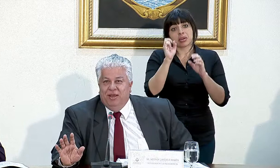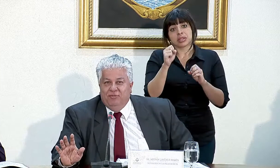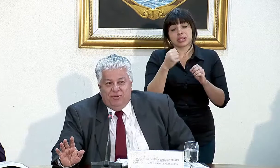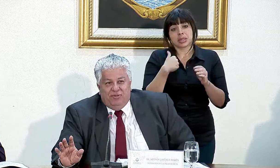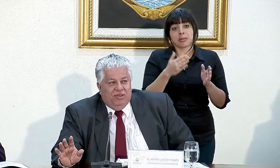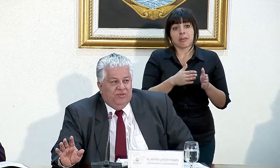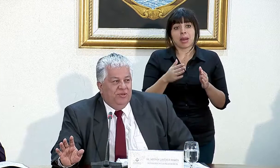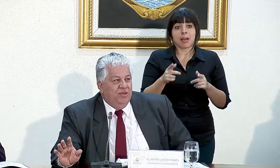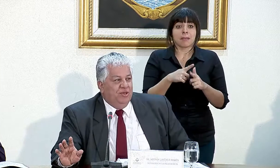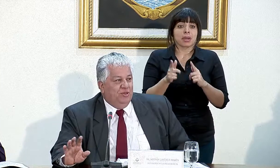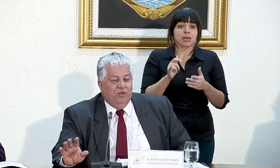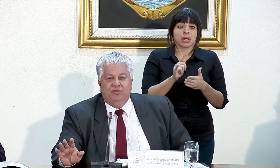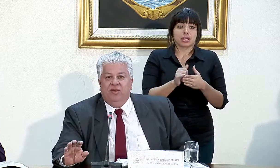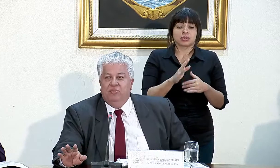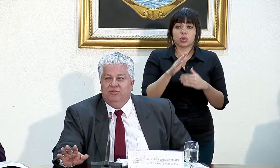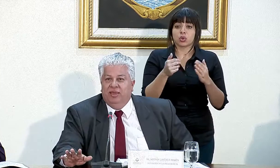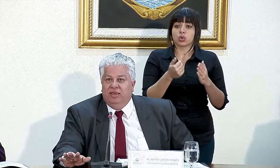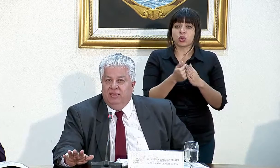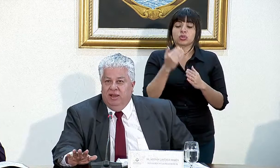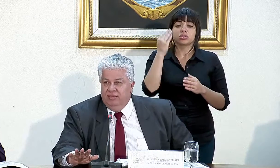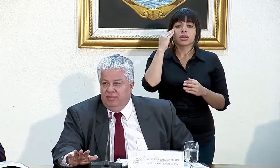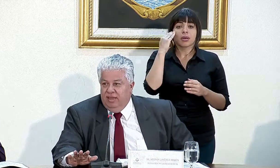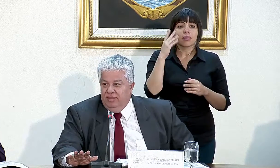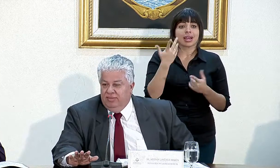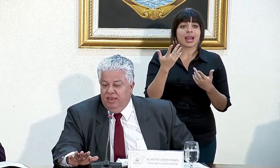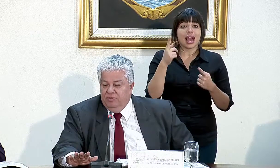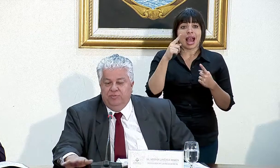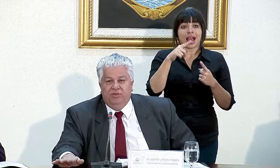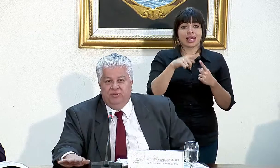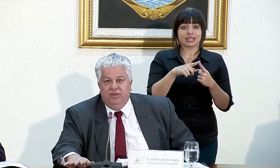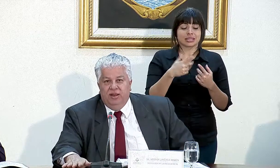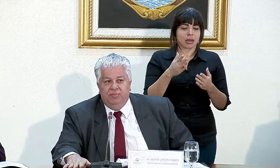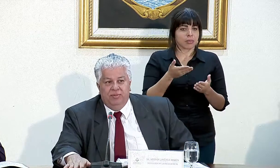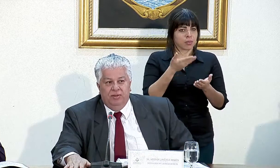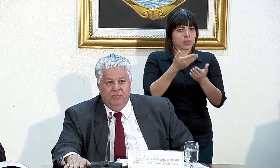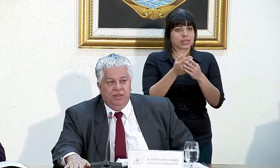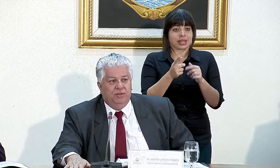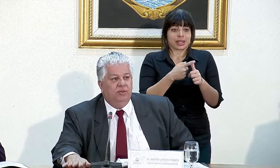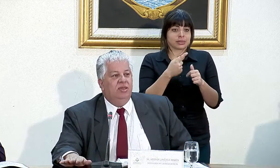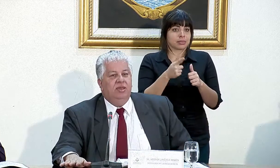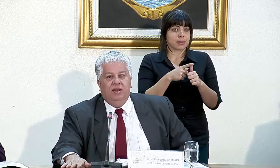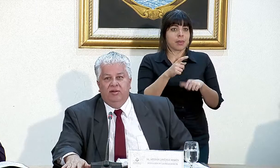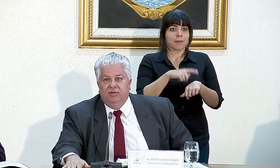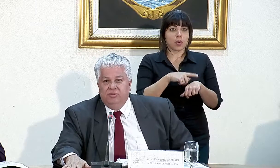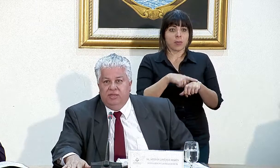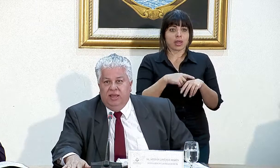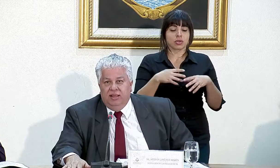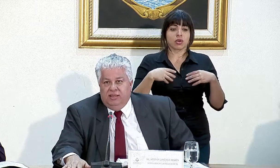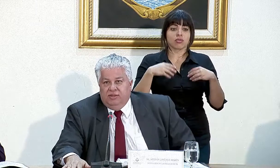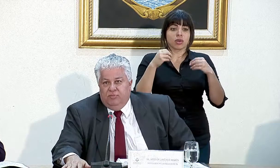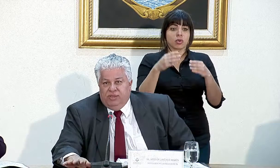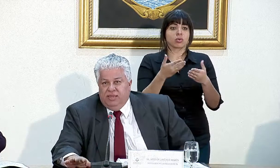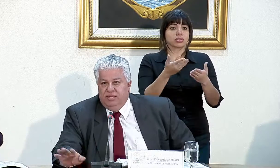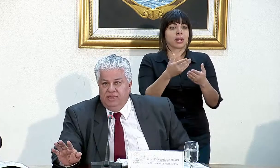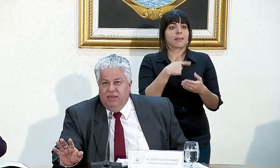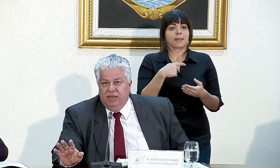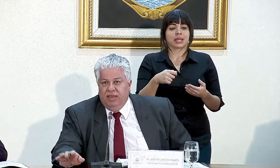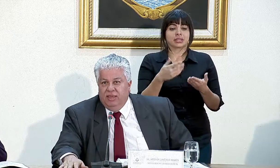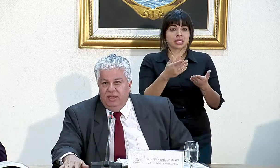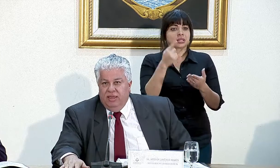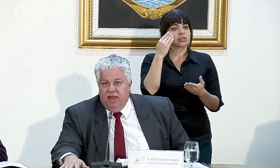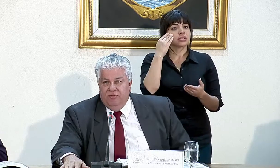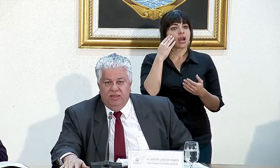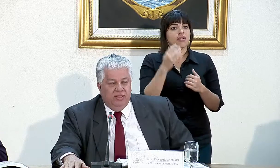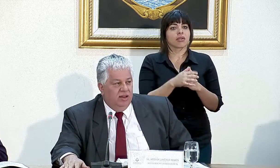tienen preparados, pero eso todos sabemos que hasta hemos puesto desde el primer momento la renuncia ante el señor presidente. Él